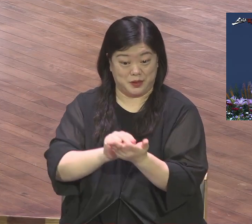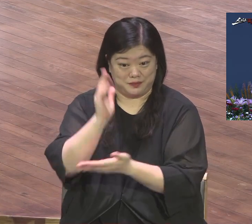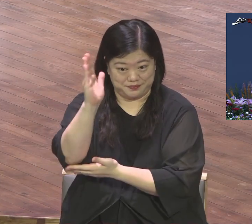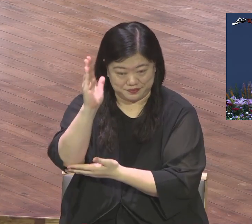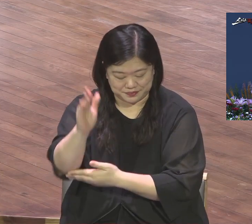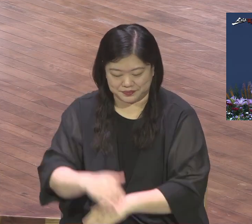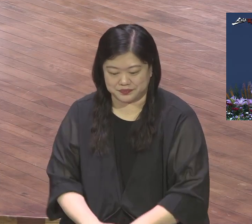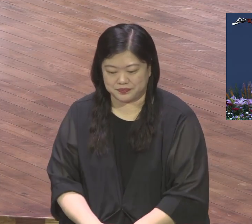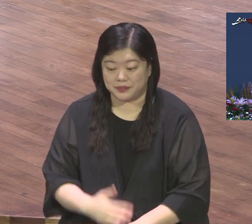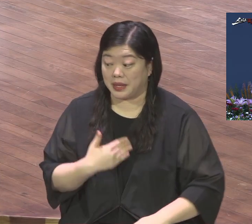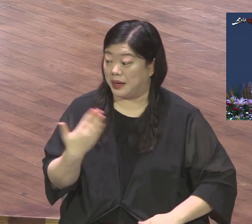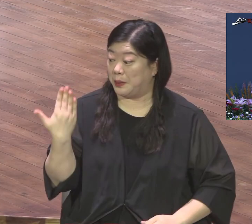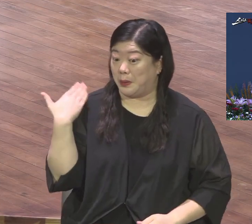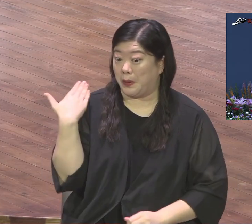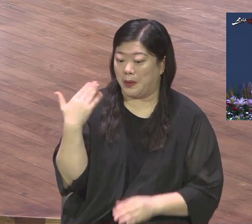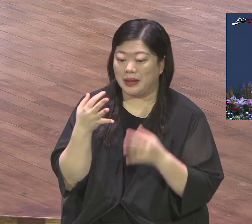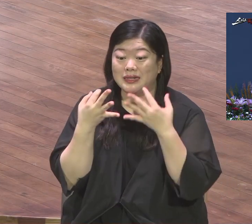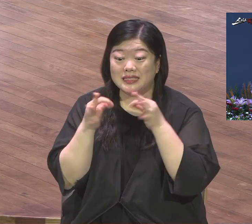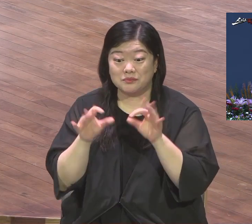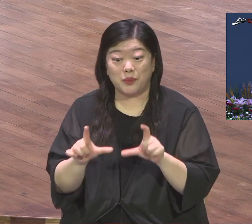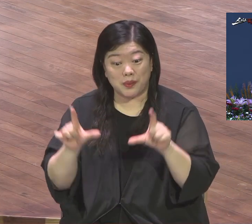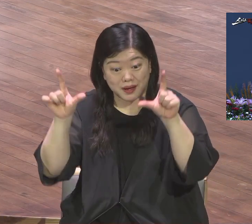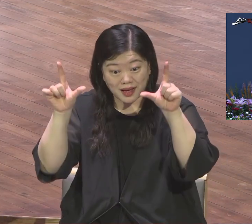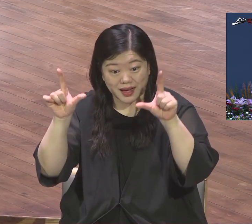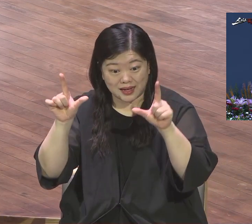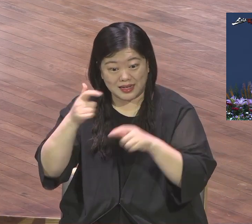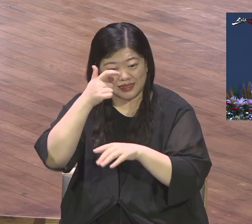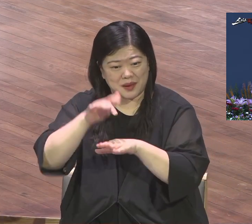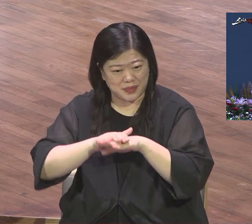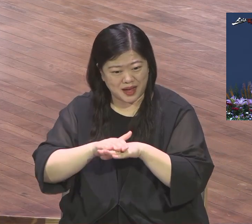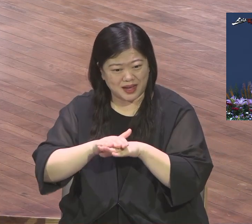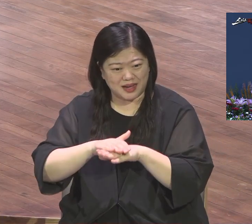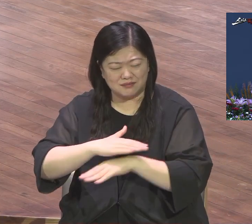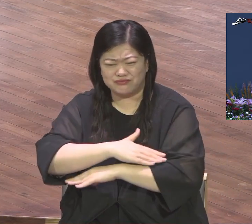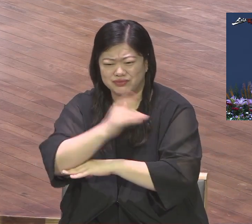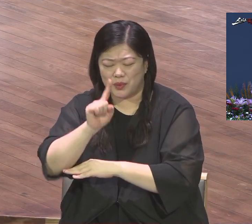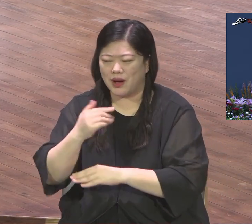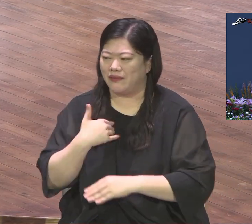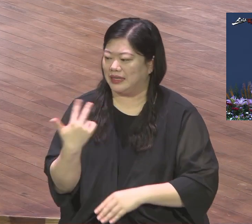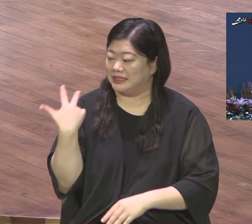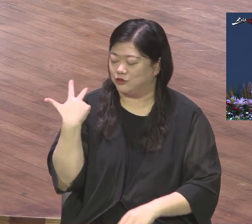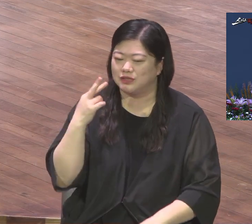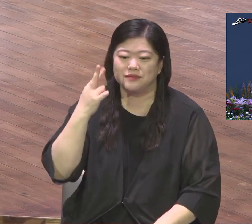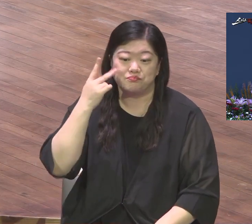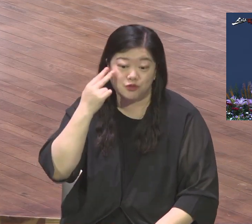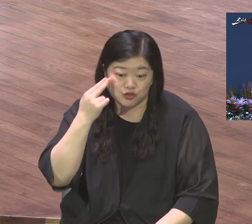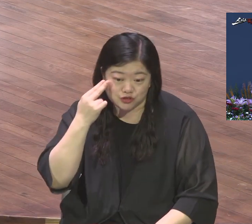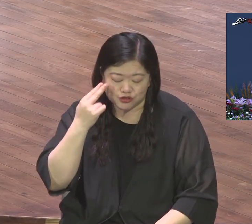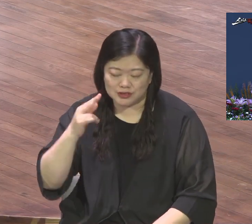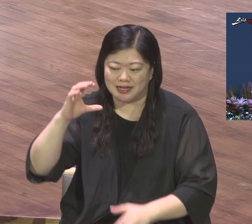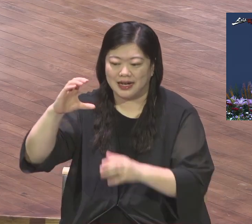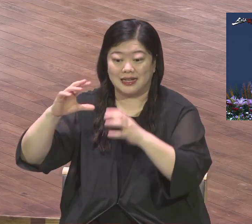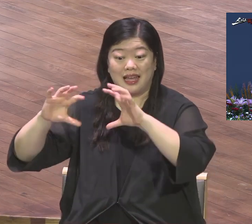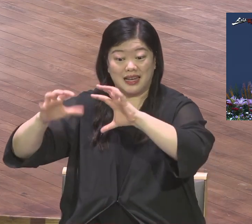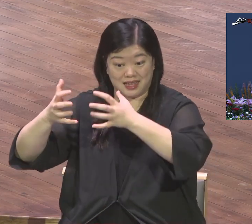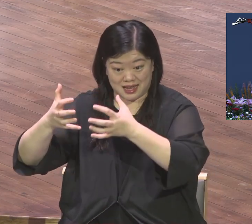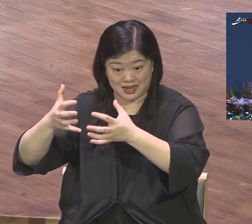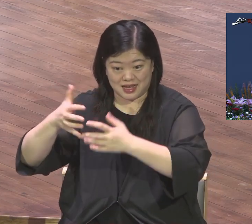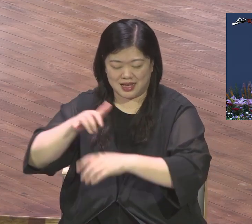자세히 말씀드렸지만은 지난 주간에는 미주 대학 전도 집회와 캐나다